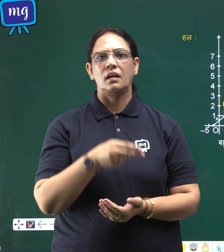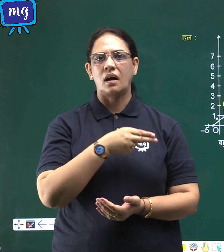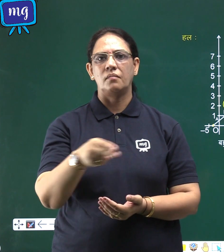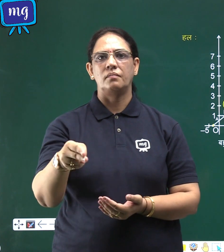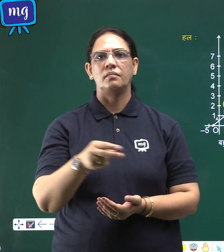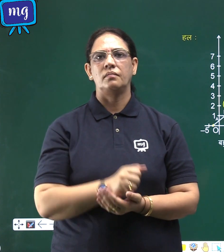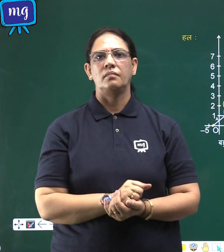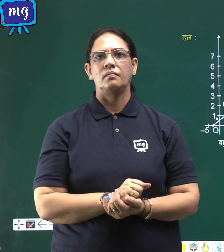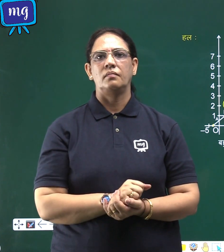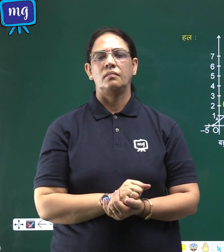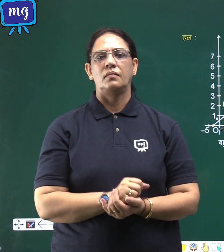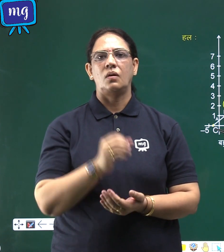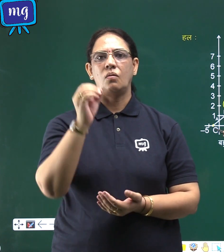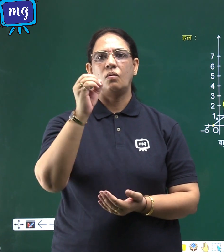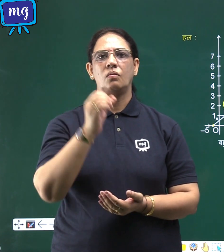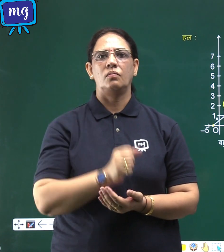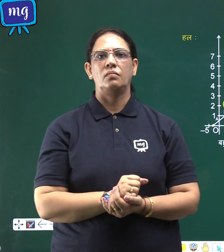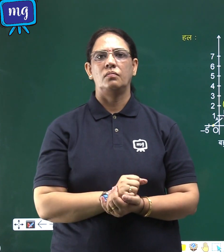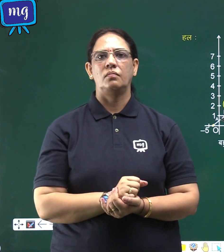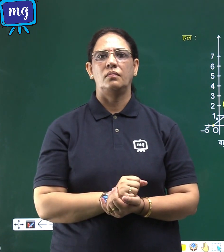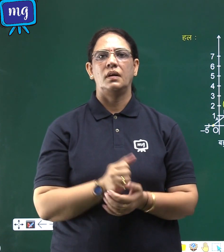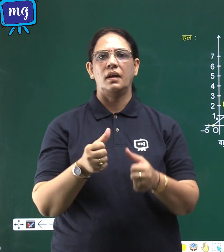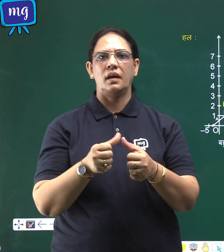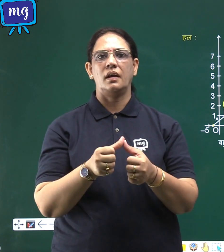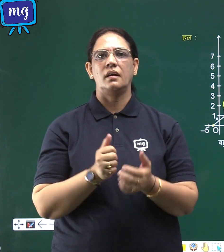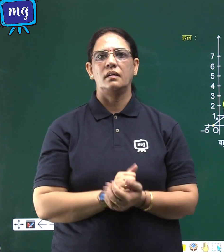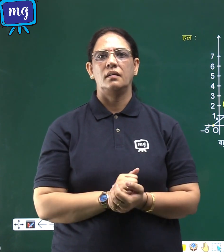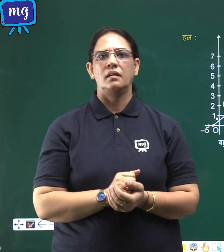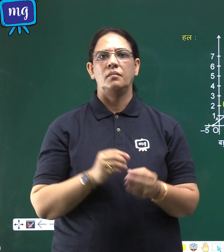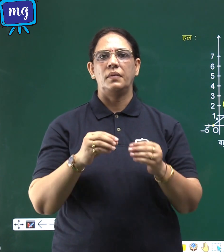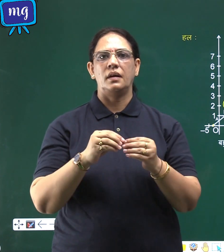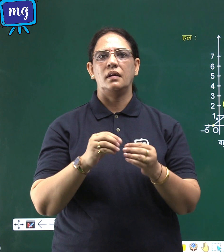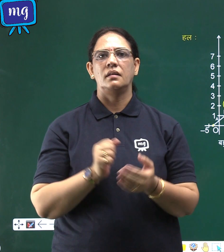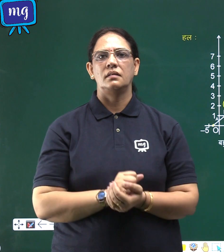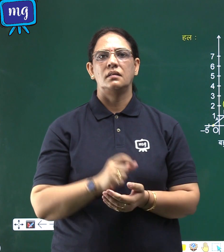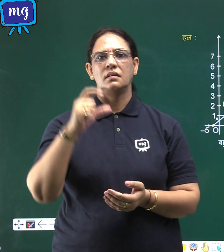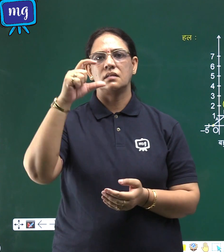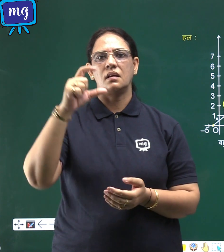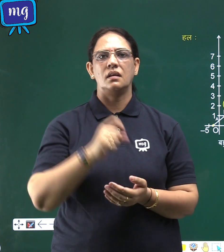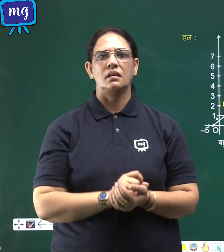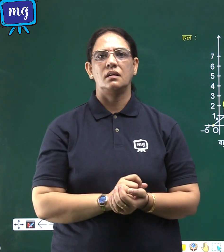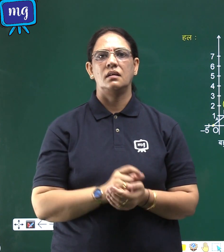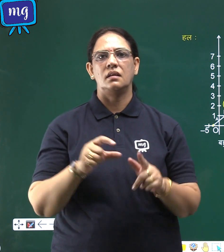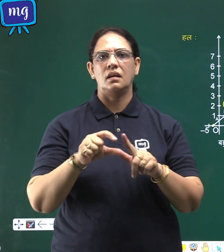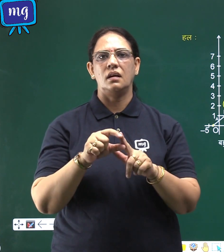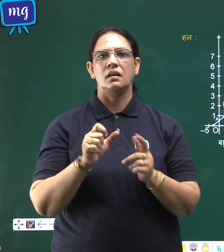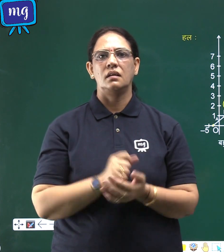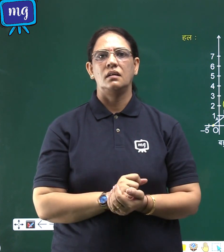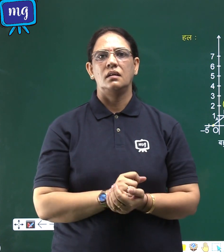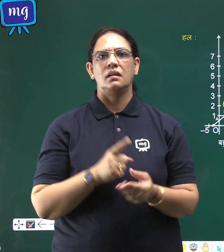नाम, O, A, B, C, D,